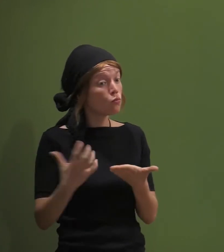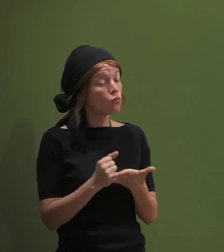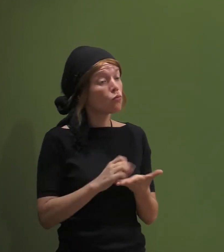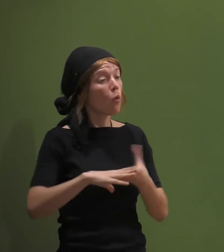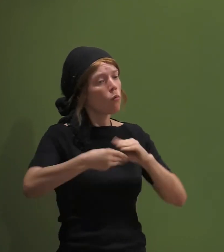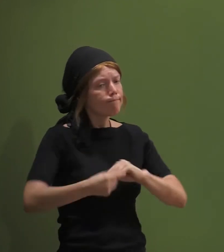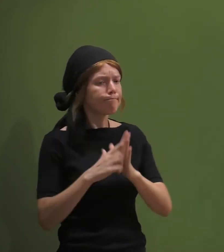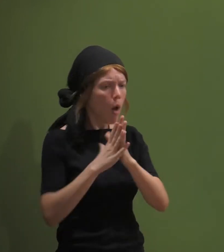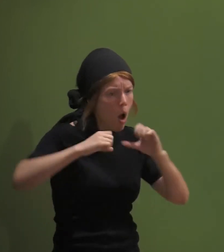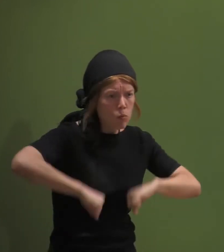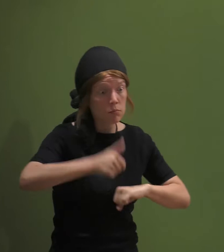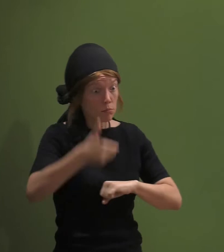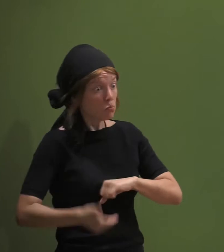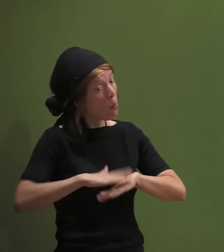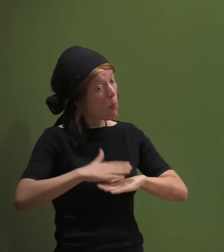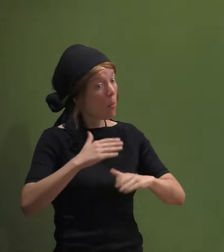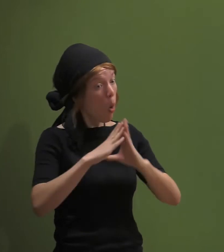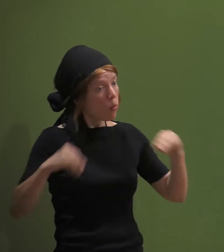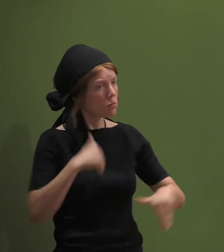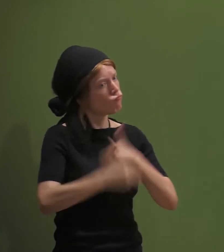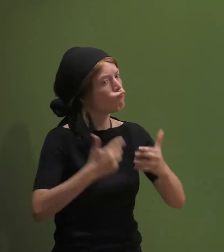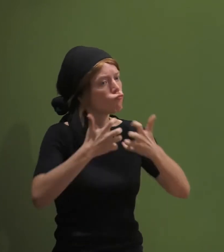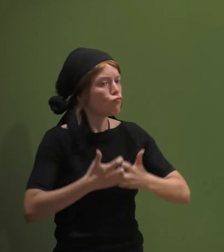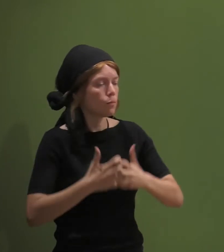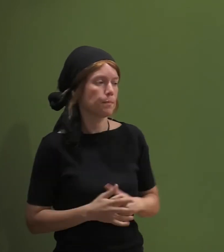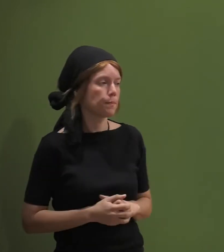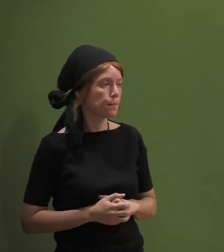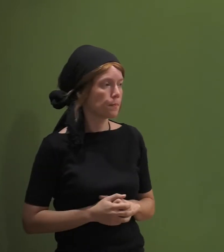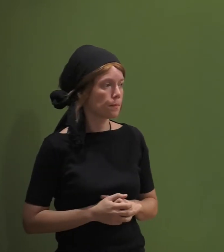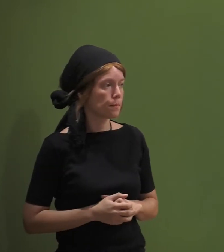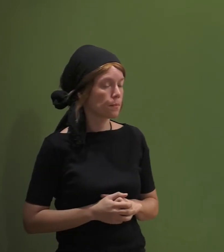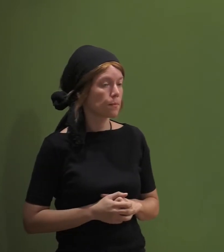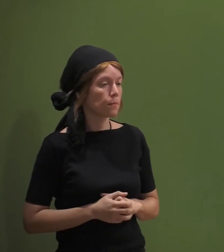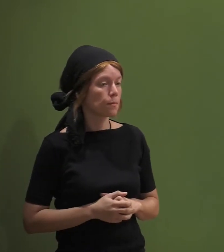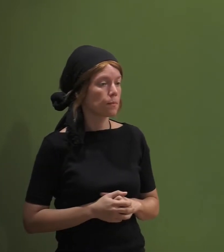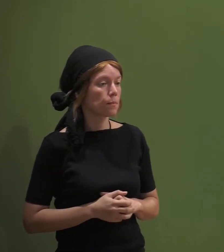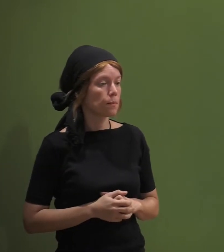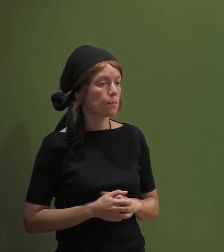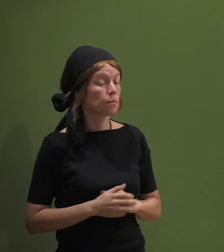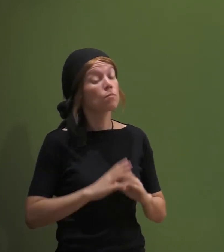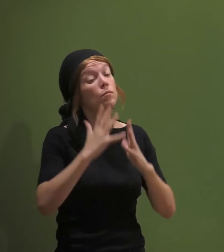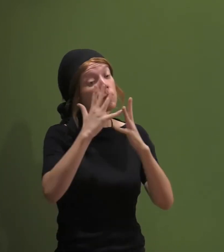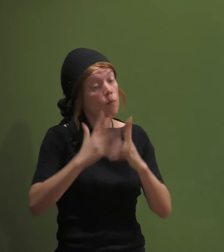adoptando acuerdos cruciales para el funcionamiento de la universidad. Respecto al profesorado,